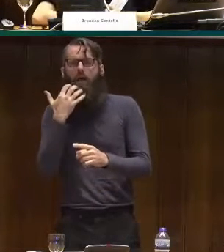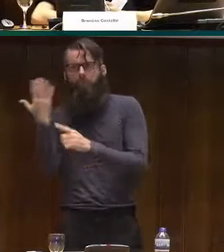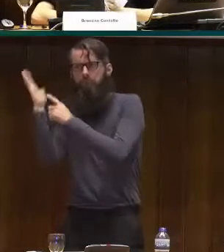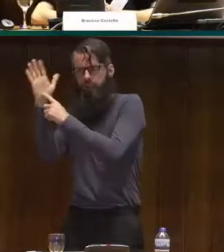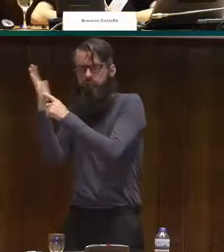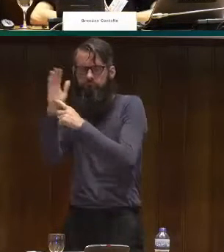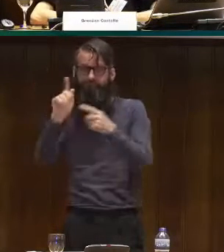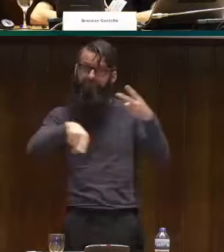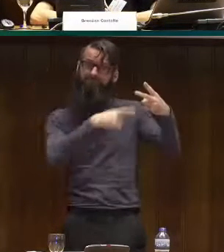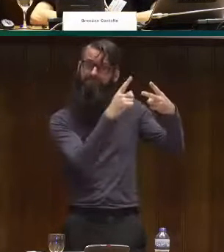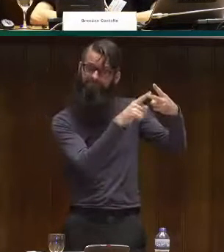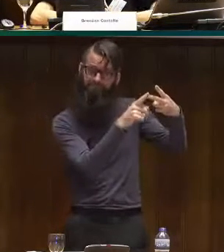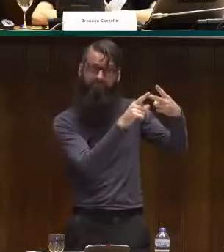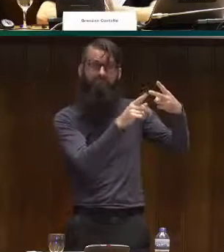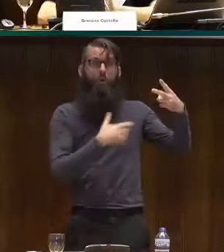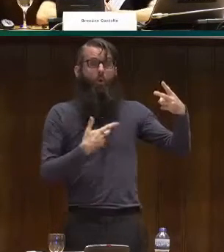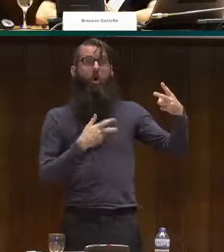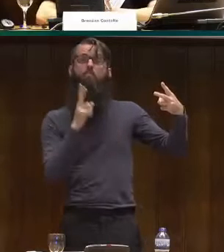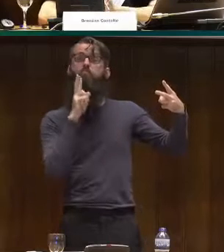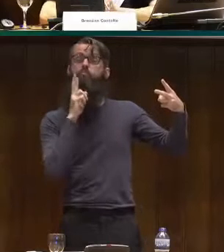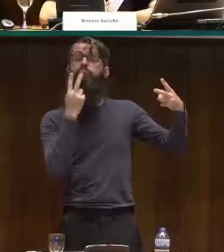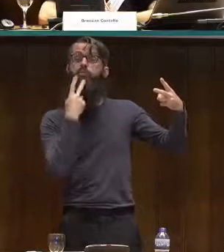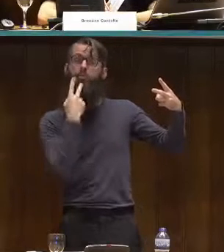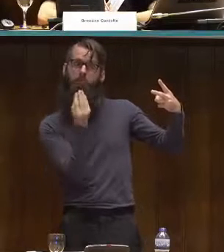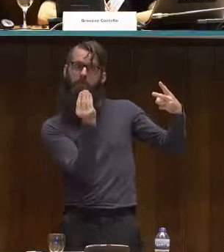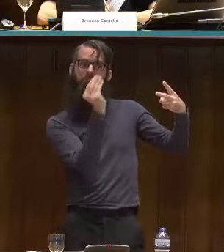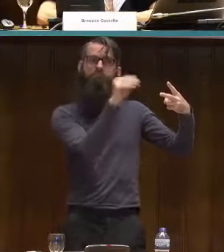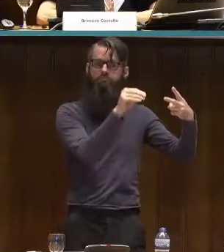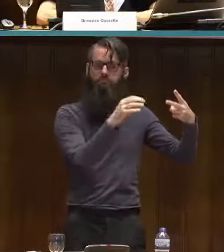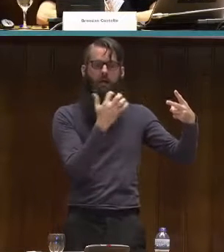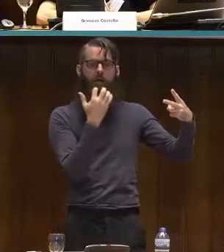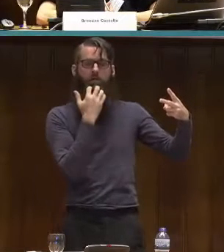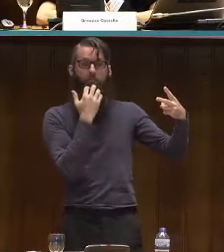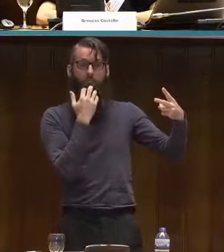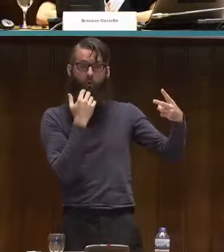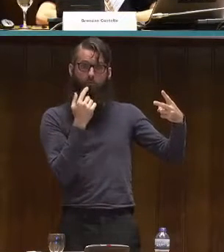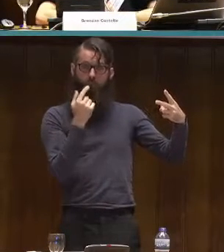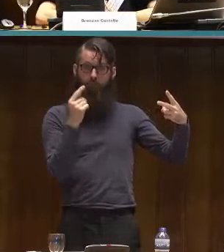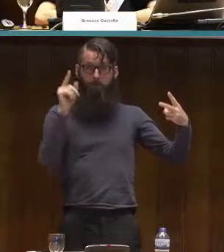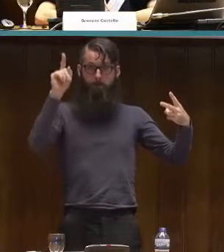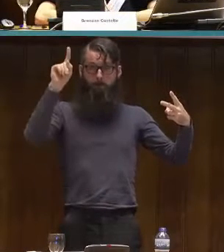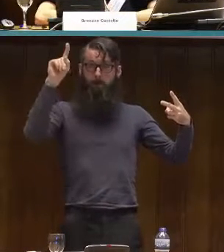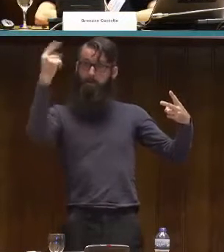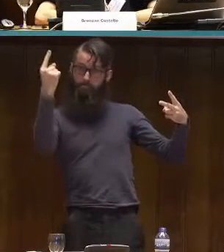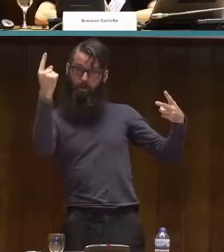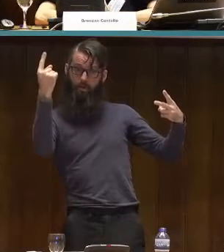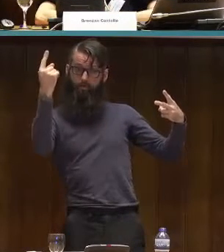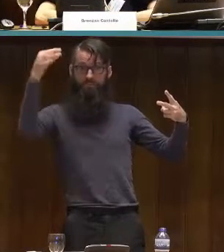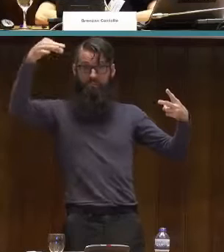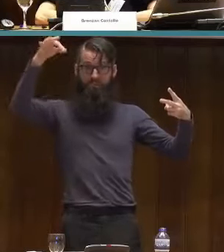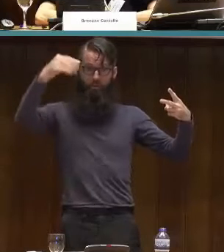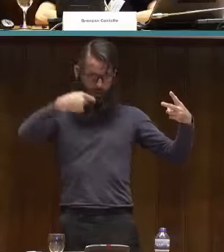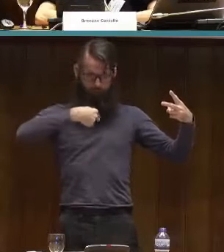Por otro lado, con pronombres, ¿sí? Con el pronombre de primera persona singular, yo, el de segunda persona singular,